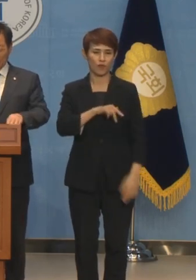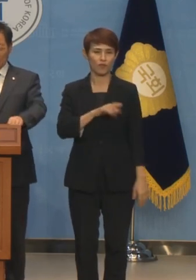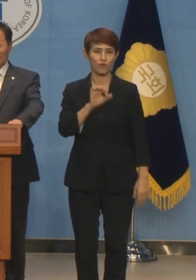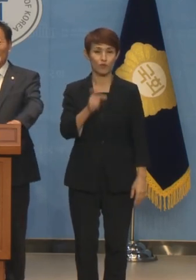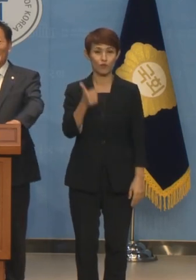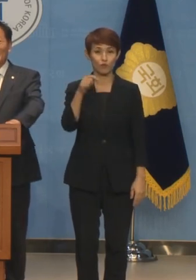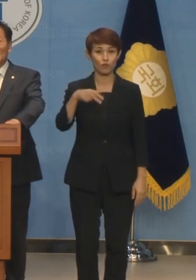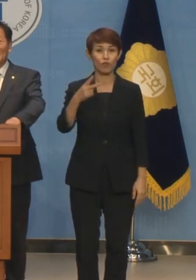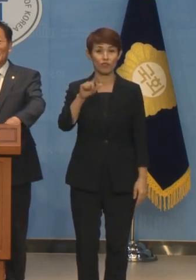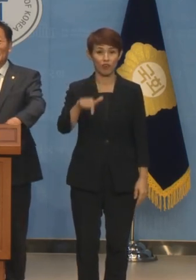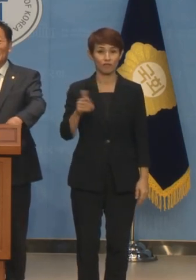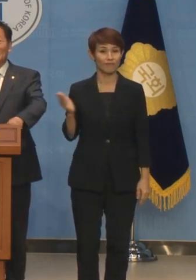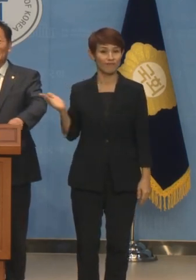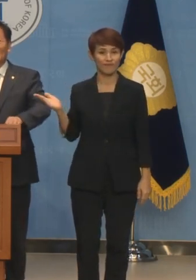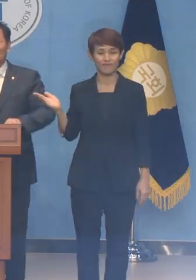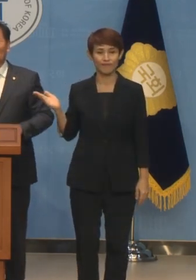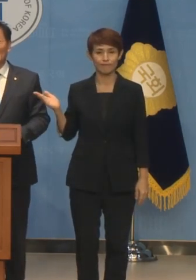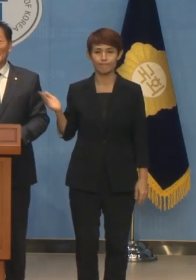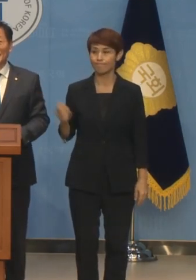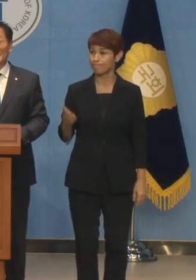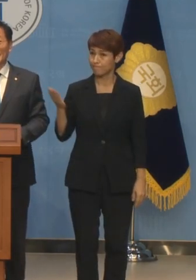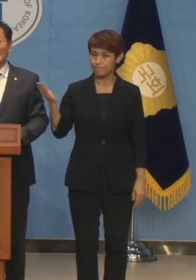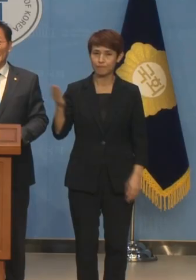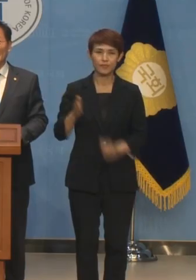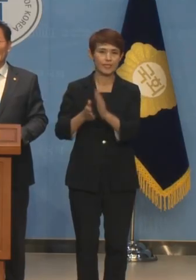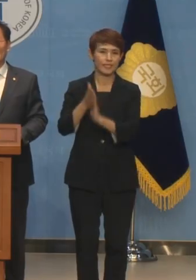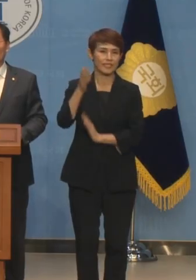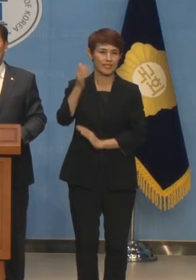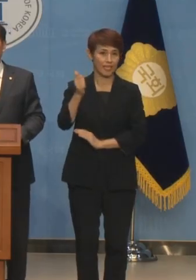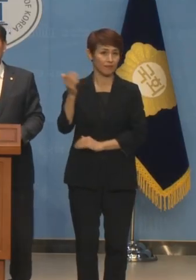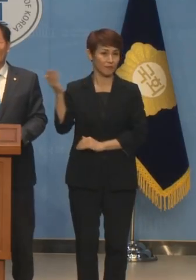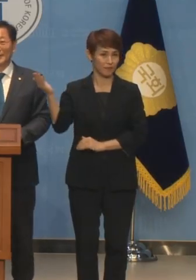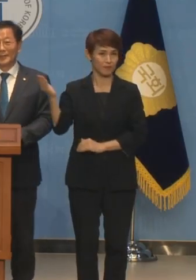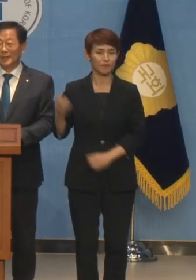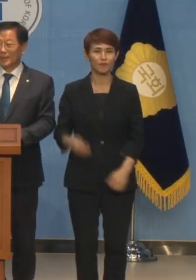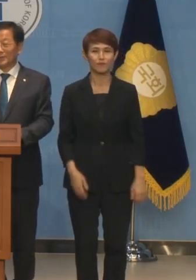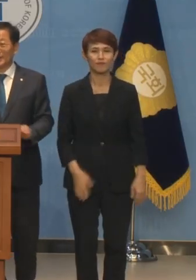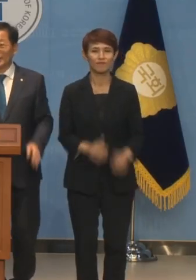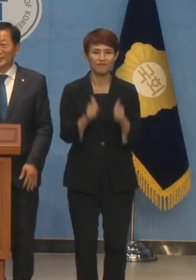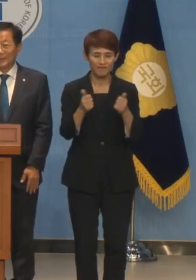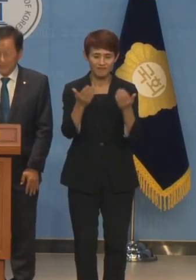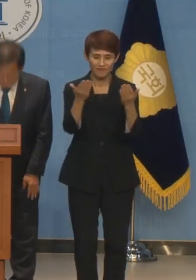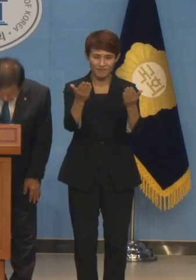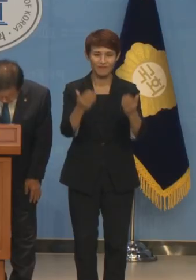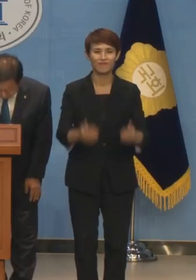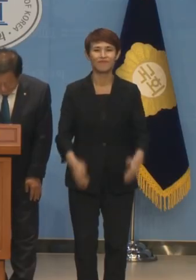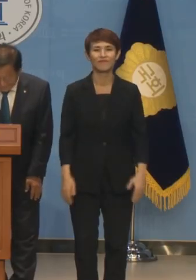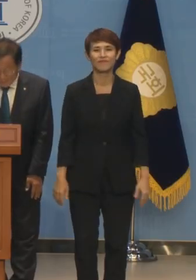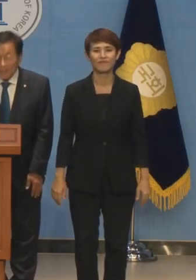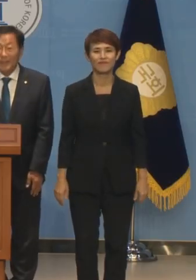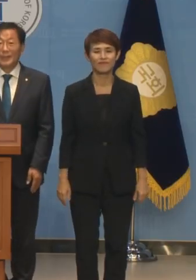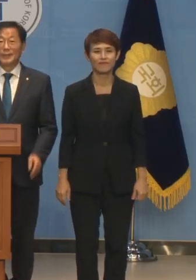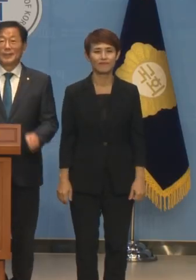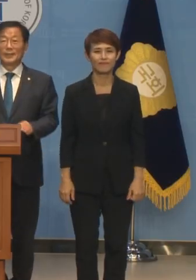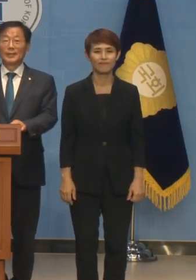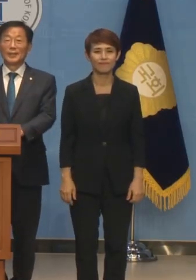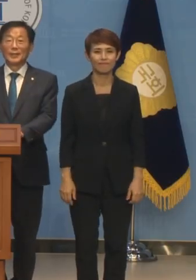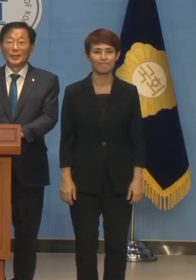계신 분은 적경지역 파주시의 시장 김경일 시장입니다. 인사드리겠습니다.